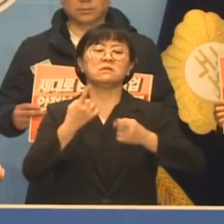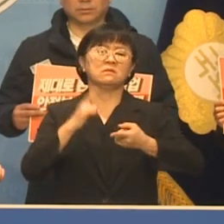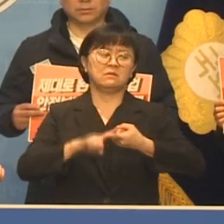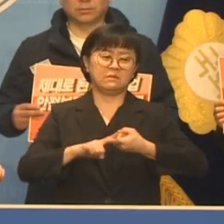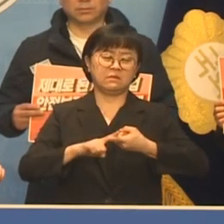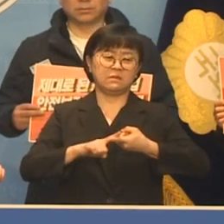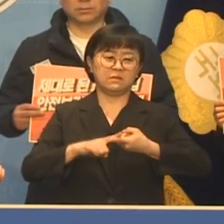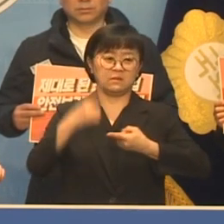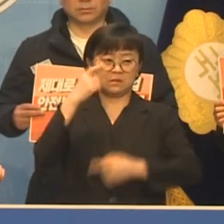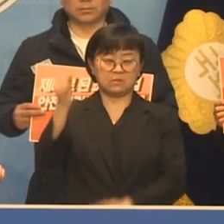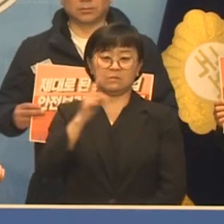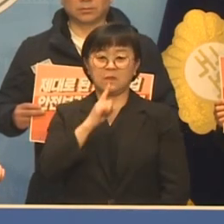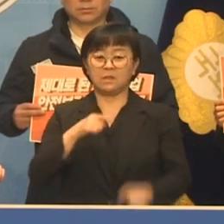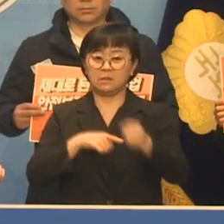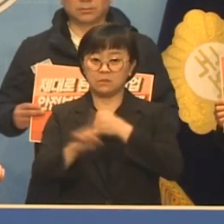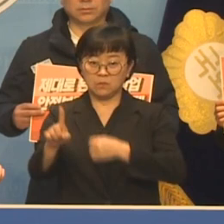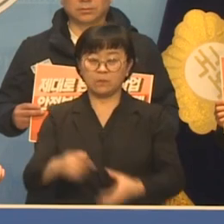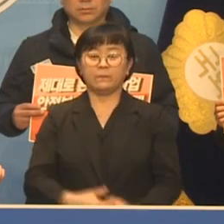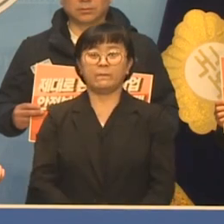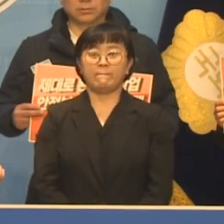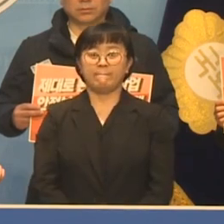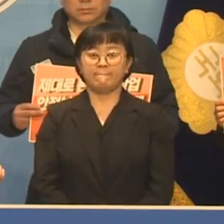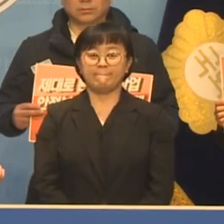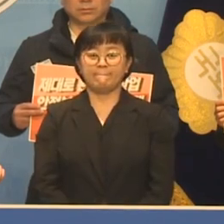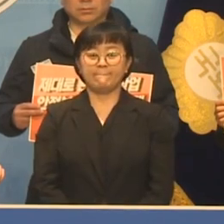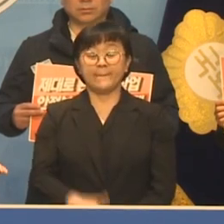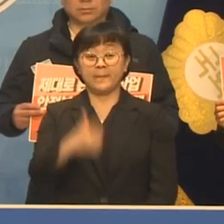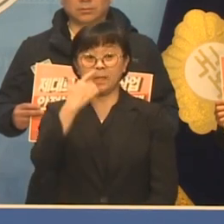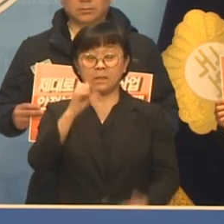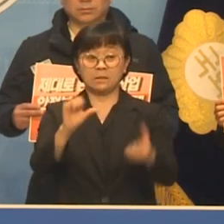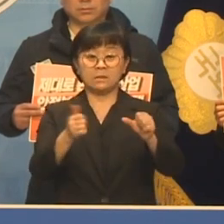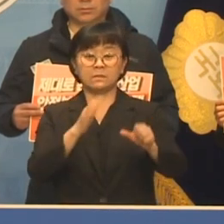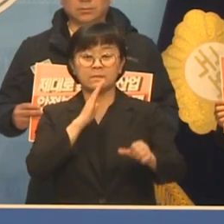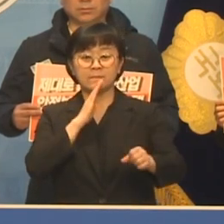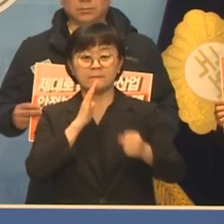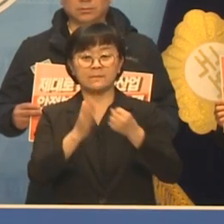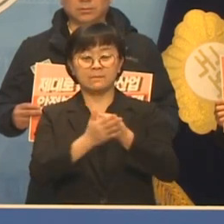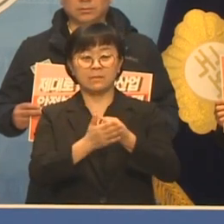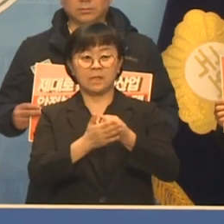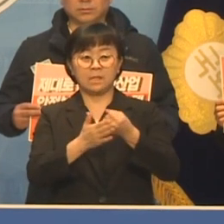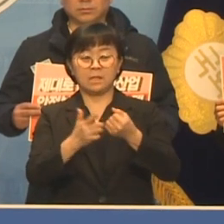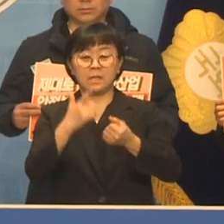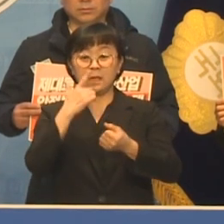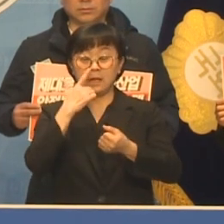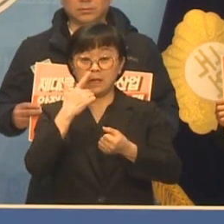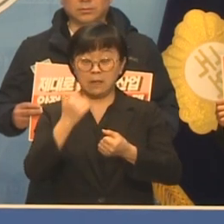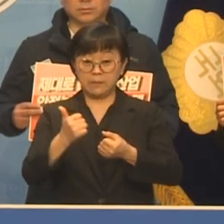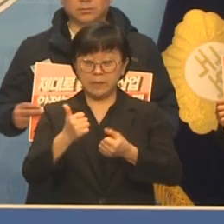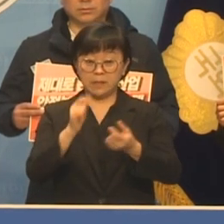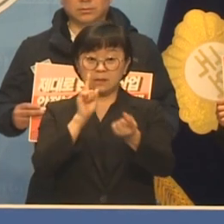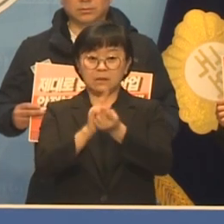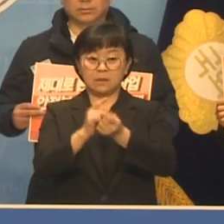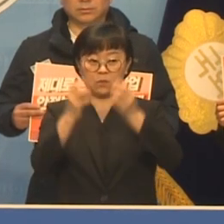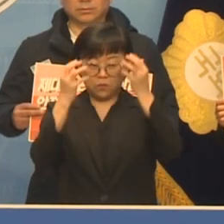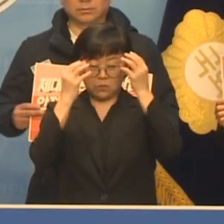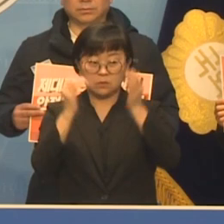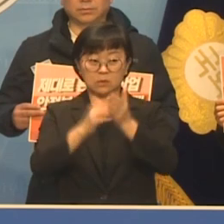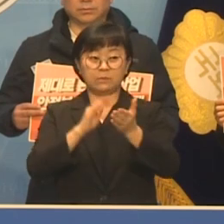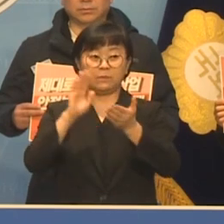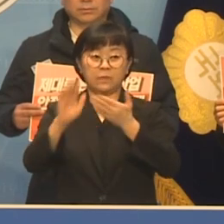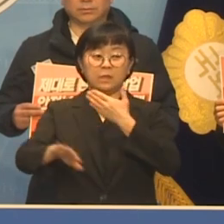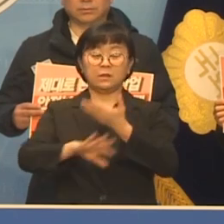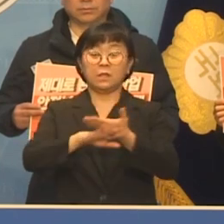여길 수 있다는 말은 무슨 뜻이겠습니까? 비록 아빠는 돌아가셨지만 아빠가 당한 고통 때문에 그 이후로는